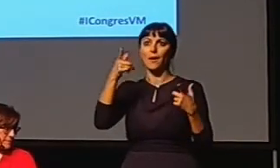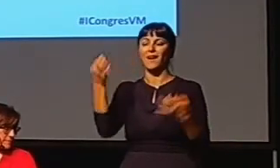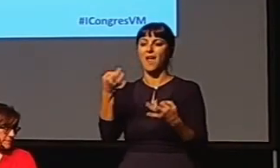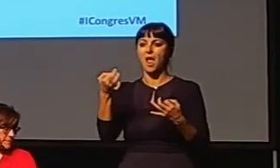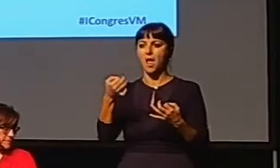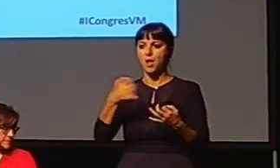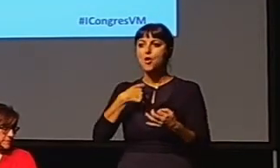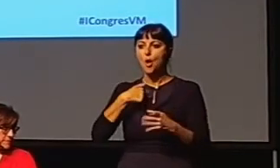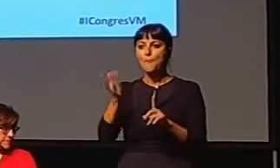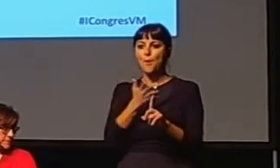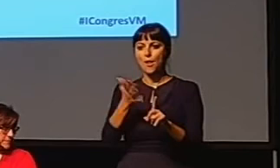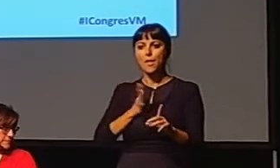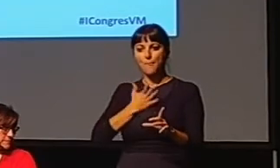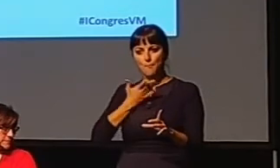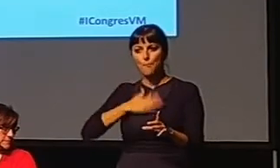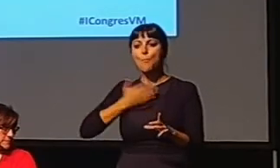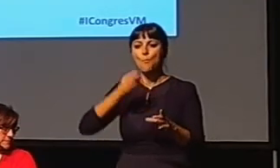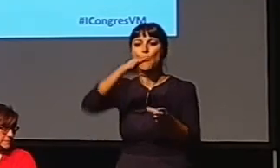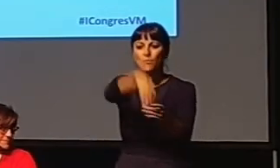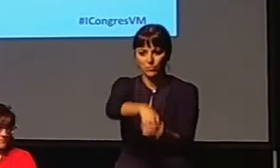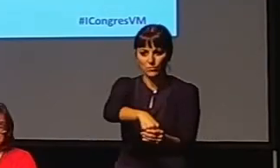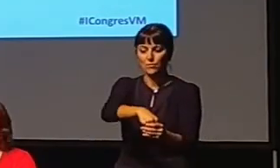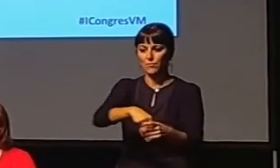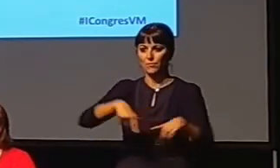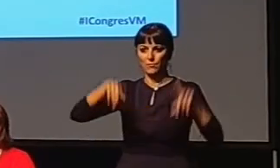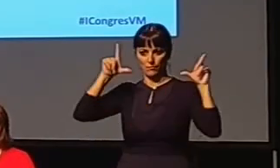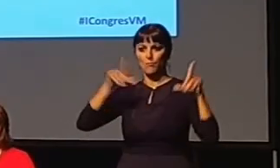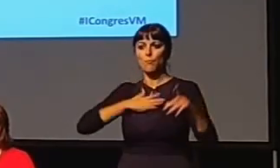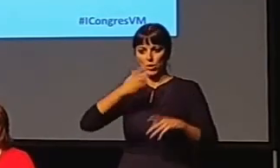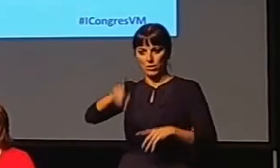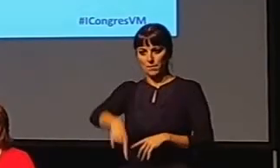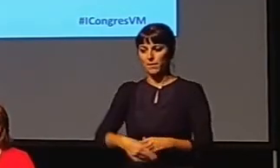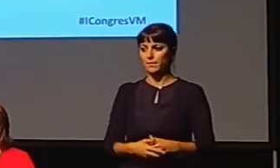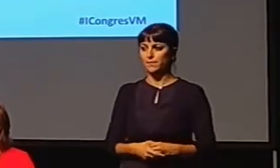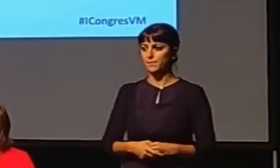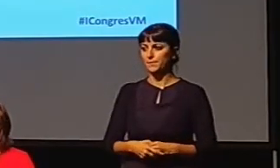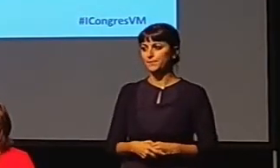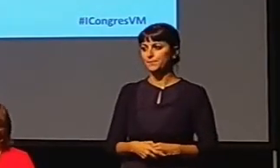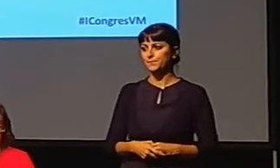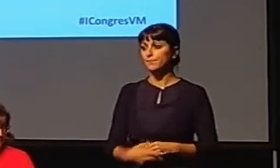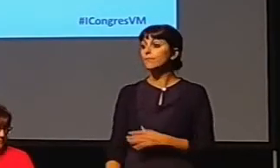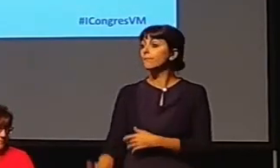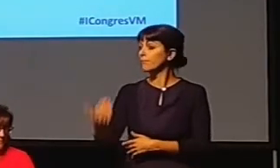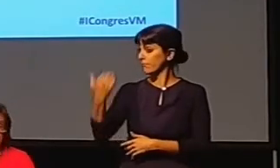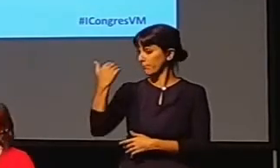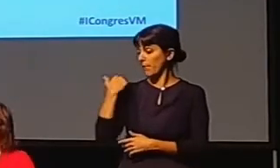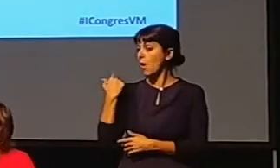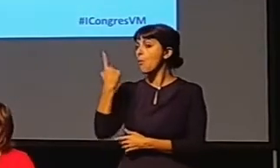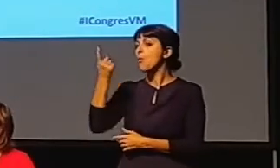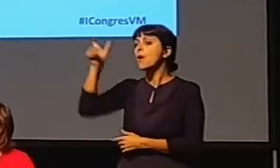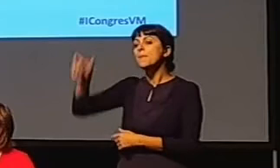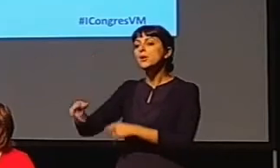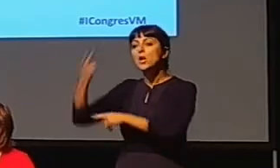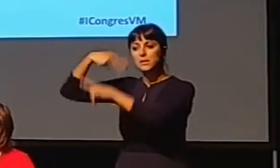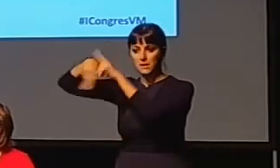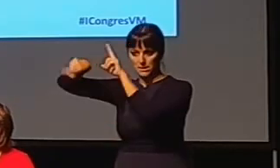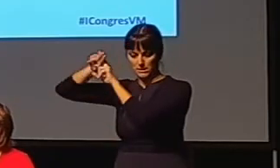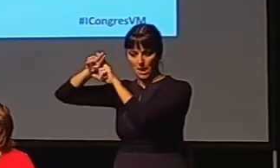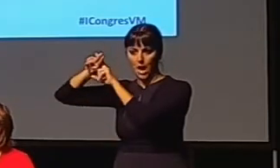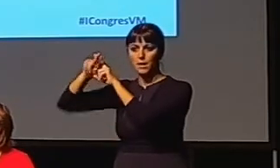paper en aquest impacte. No? Ahir un càrrec de la Generalitat, que no diré qui